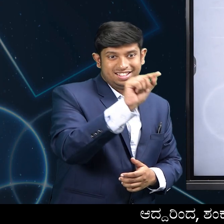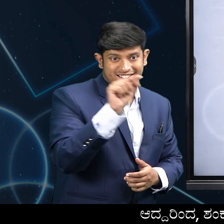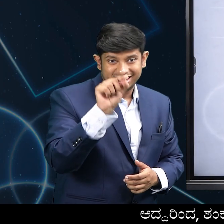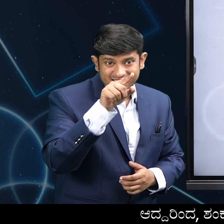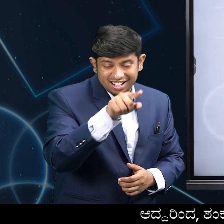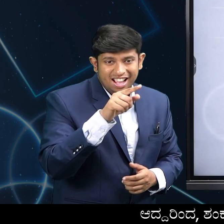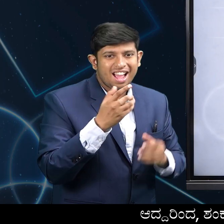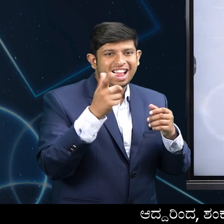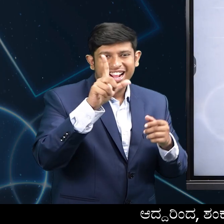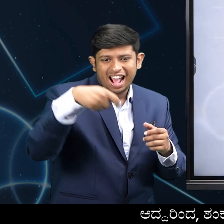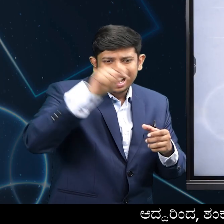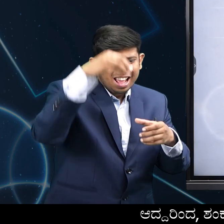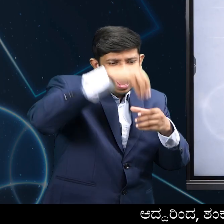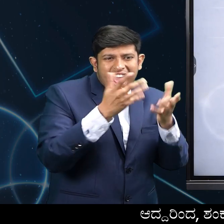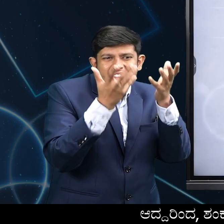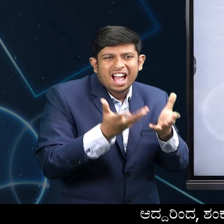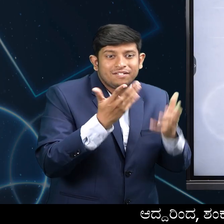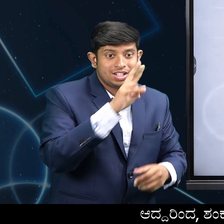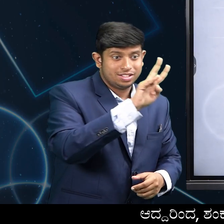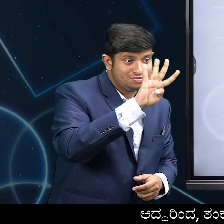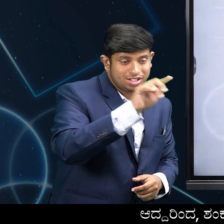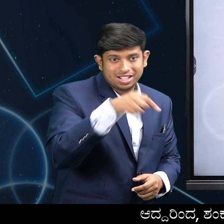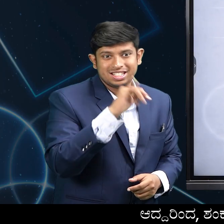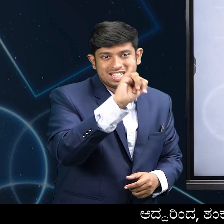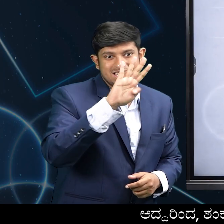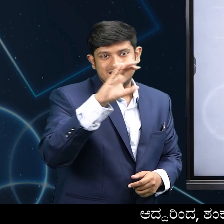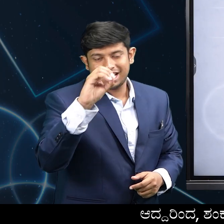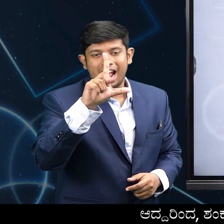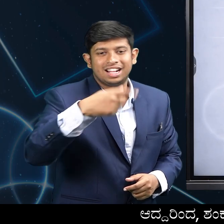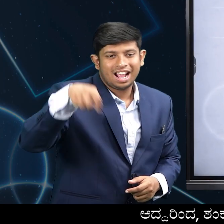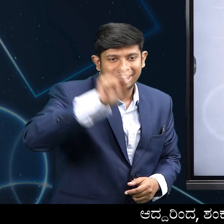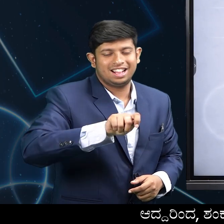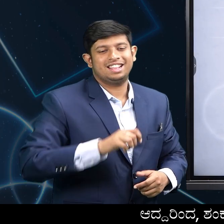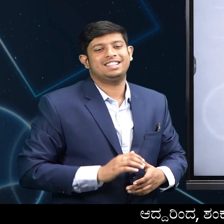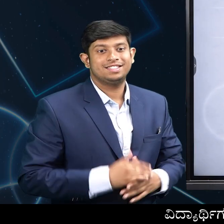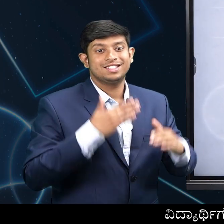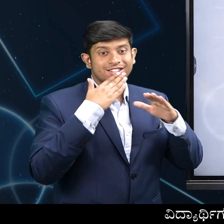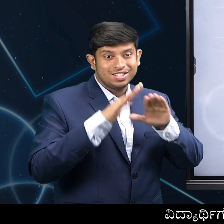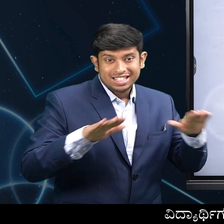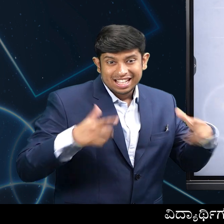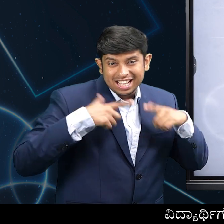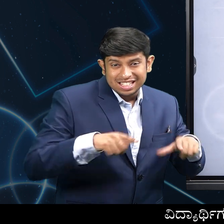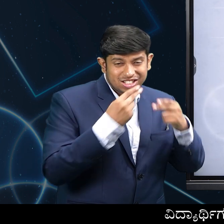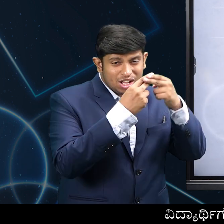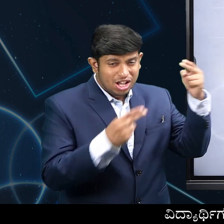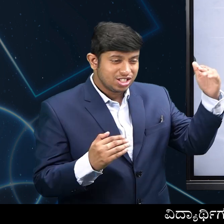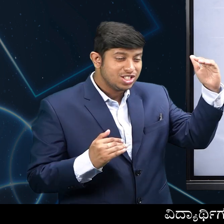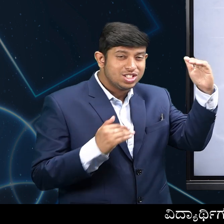ಆದ್ರಿಂದ ಶಂಕುವಿನಾಕಾರದ ಪಿಟ್ನ ಸಾಮರ್ಥ್ಯ = 24,640 ಲೀಟರ್. ವಿದ್ಯಾರ್ಥಿಗಳೇ, ನಾವು ಕಲ್ತಿದ್ದನ್ನ